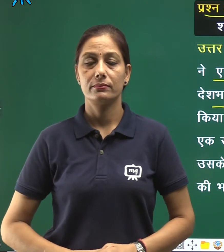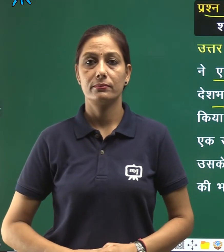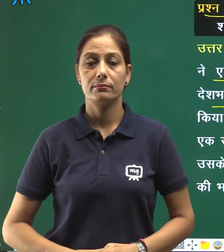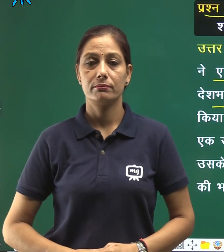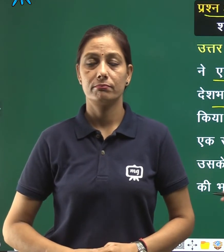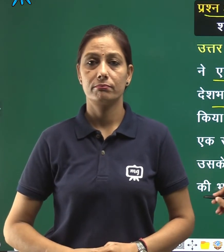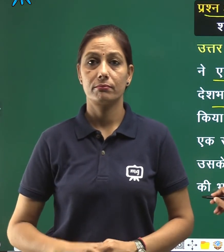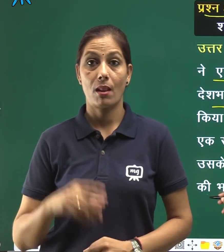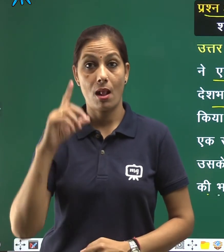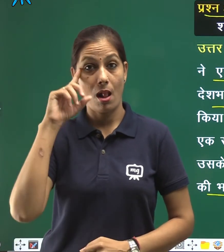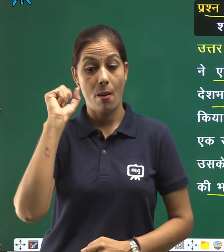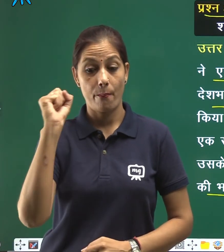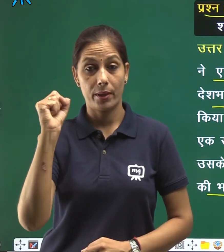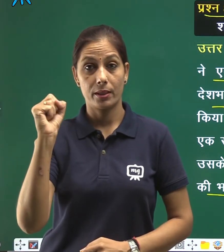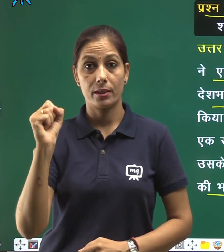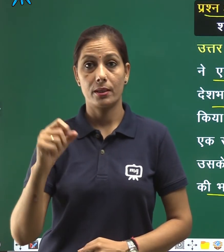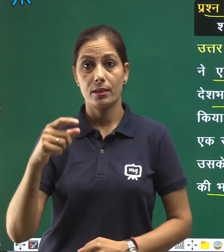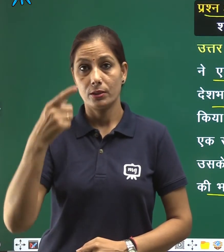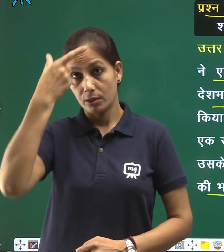प्रबल देशभक्ति की भावना थी।